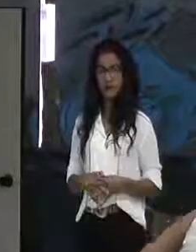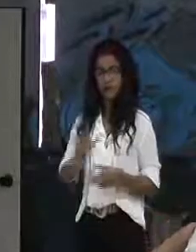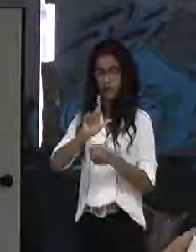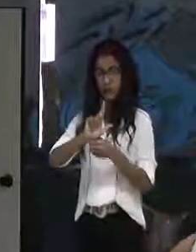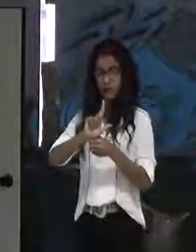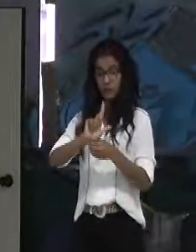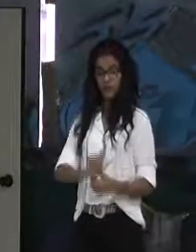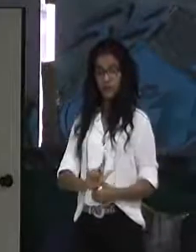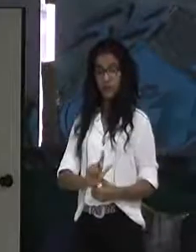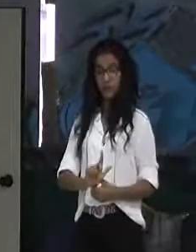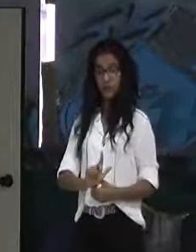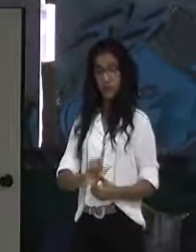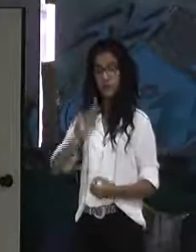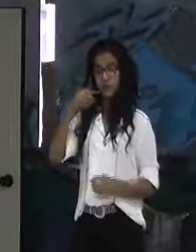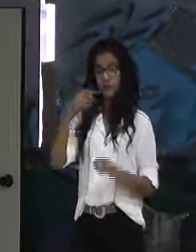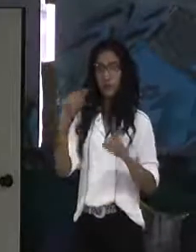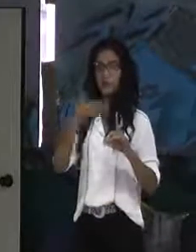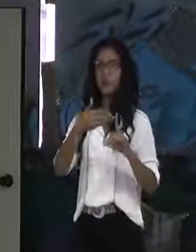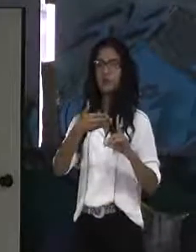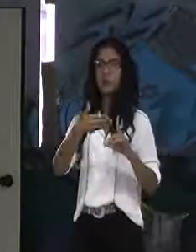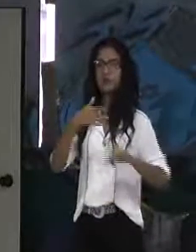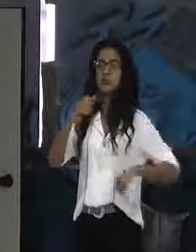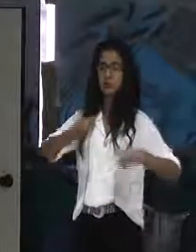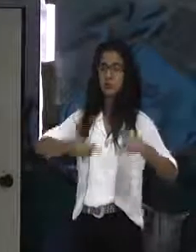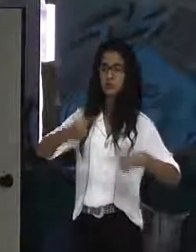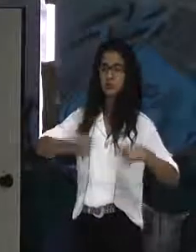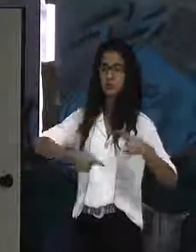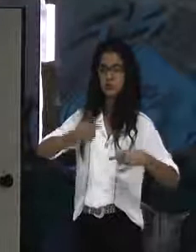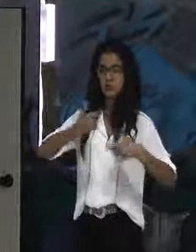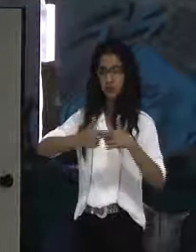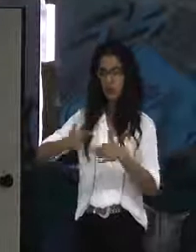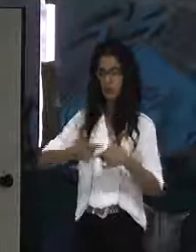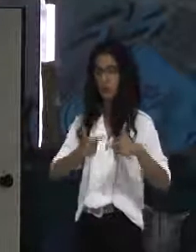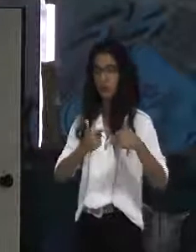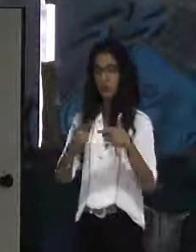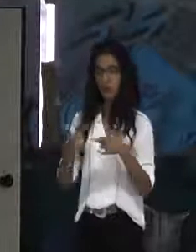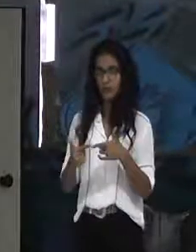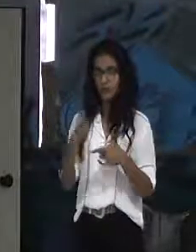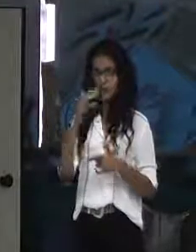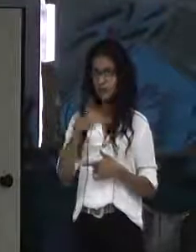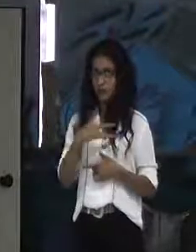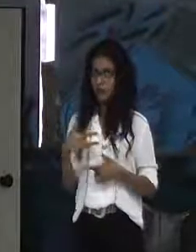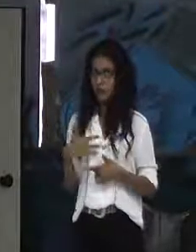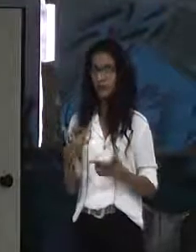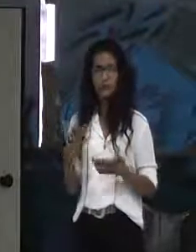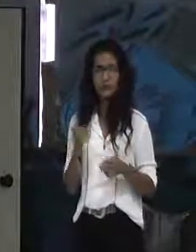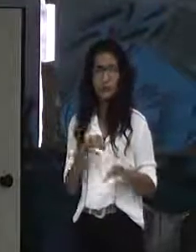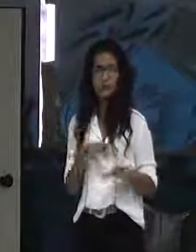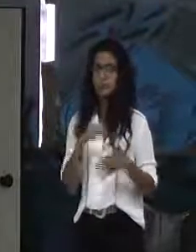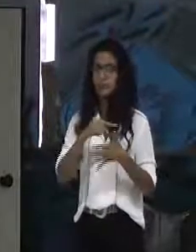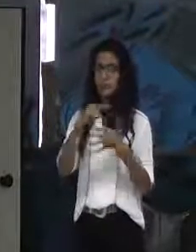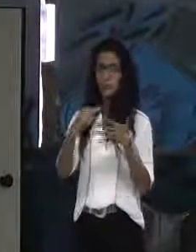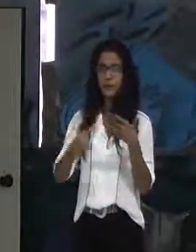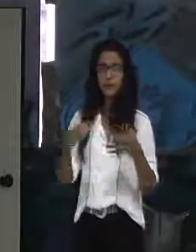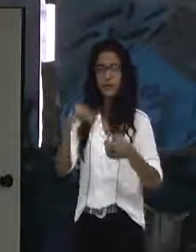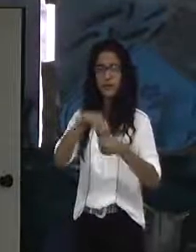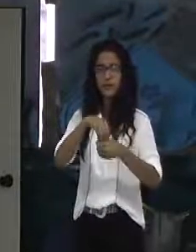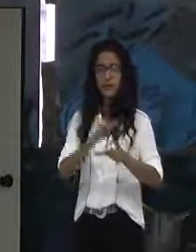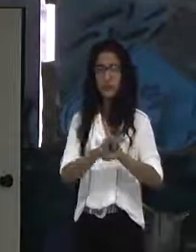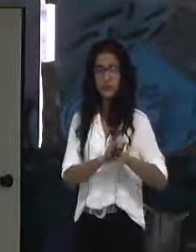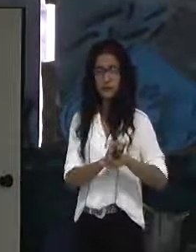discutir os problemas da cidade. Se a gente não consegue ter aqui, nesse espaço, vocacionado a estudar, a discutir os problemas